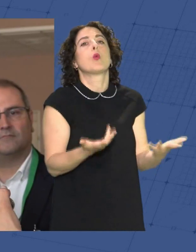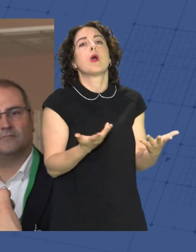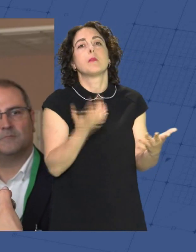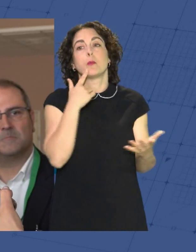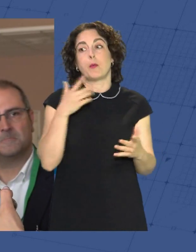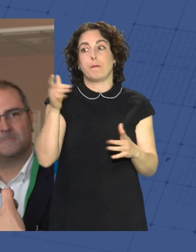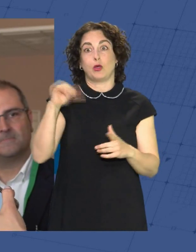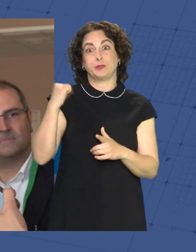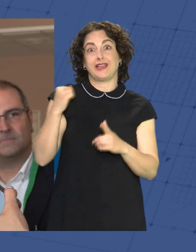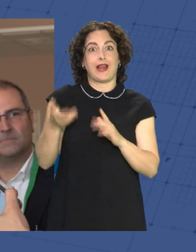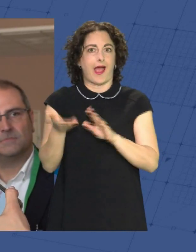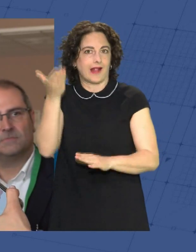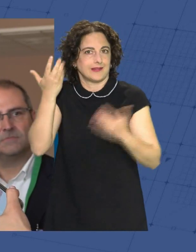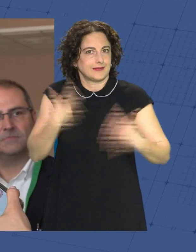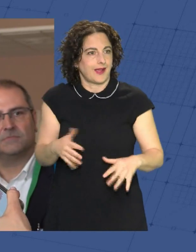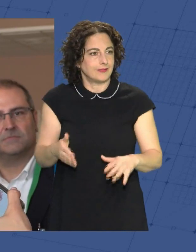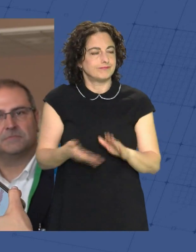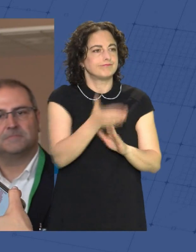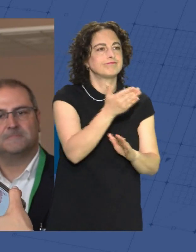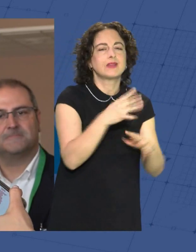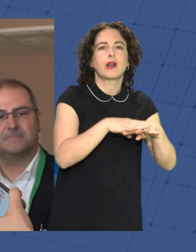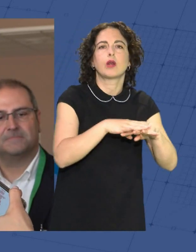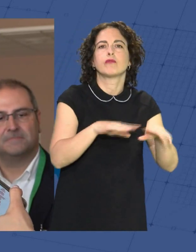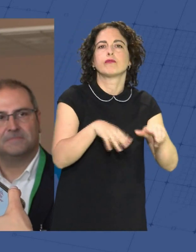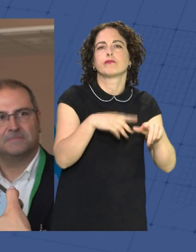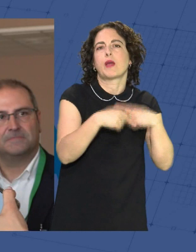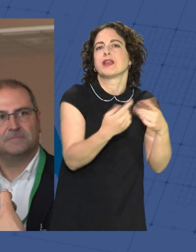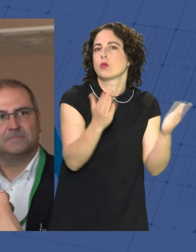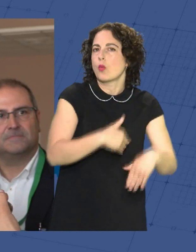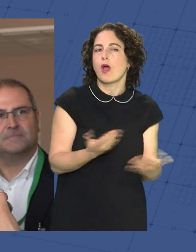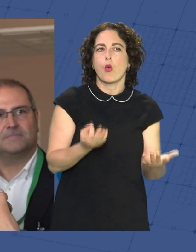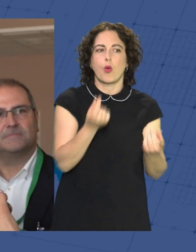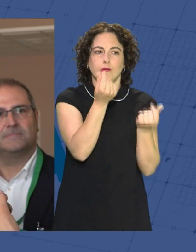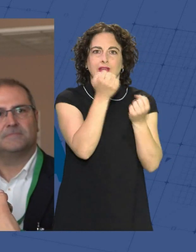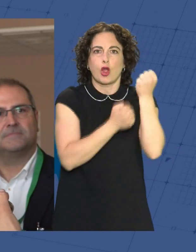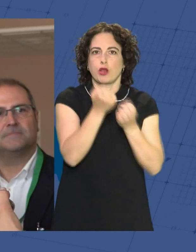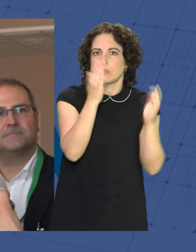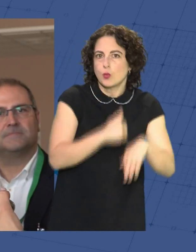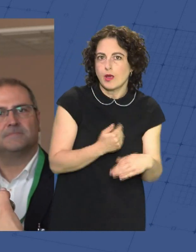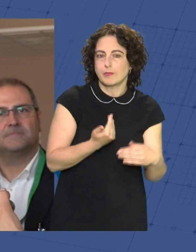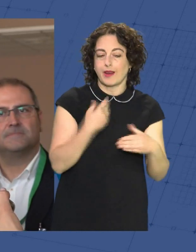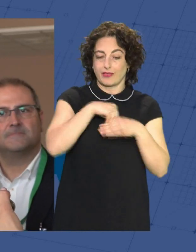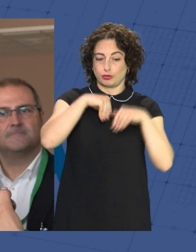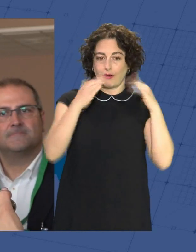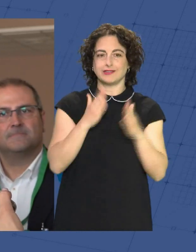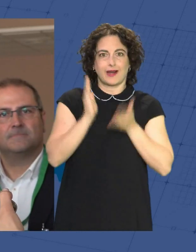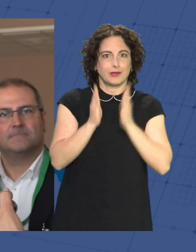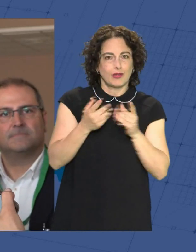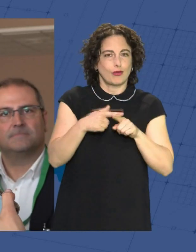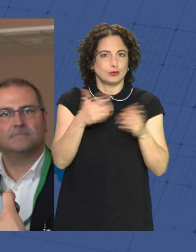hospitalaria y que no tiene una red de recursos familiar o no tiene medios económicos para continuar en casa, su vida